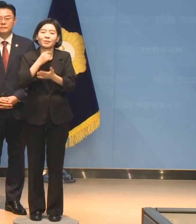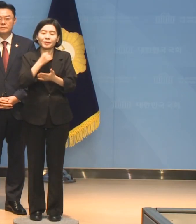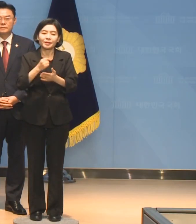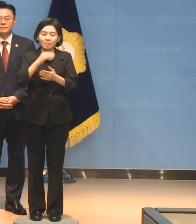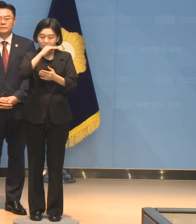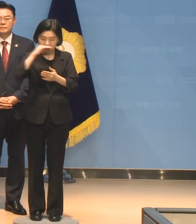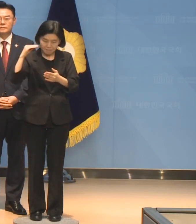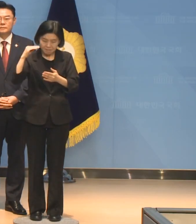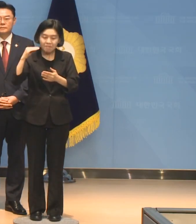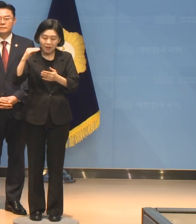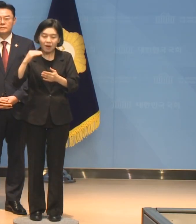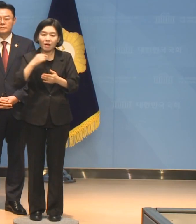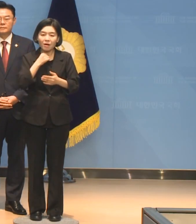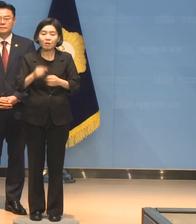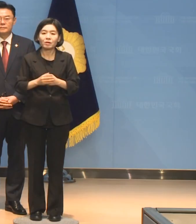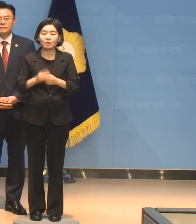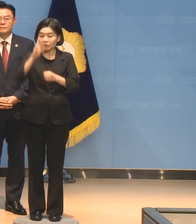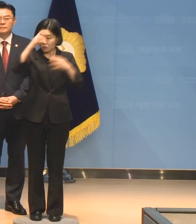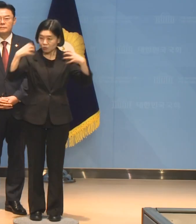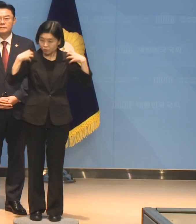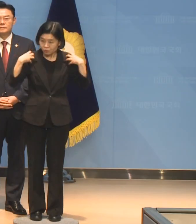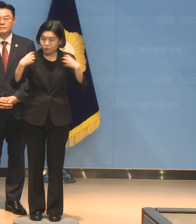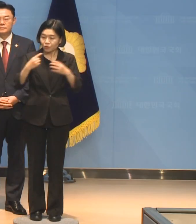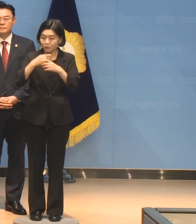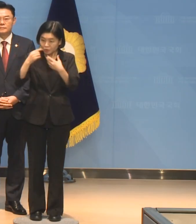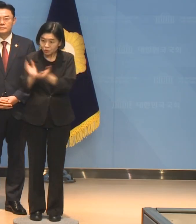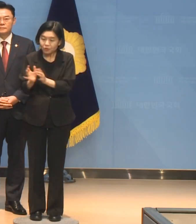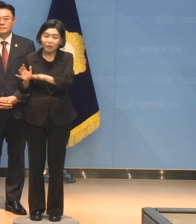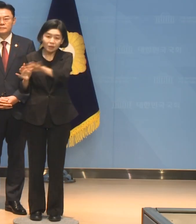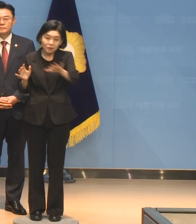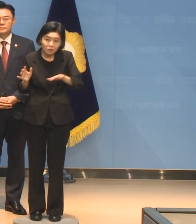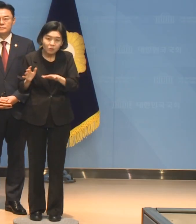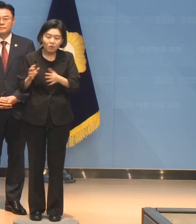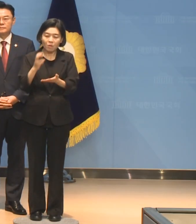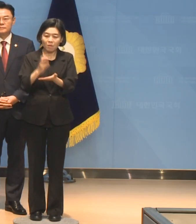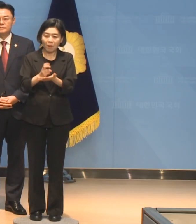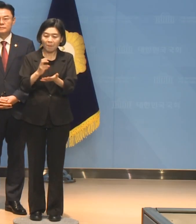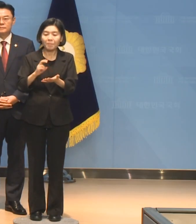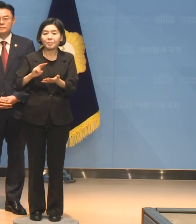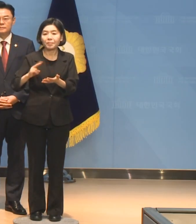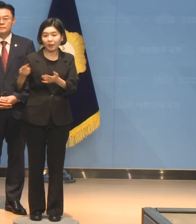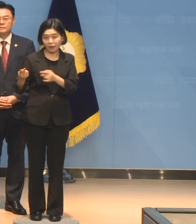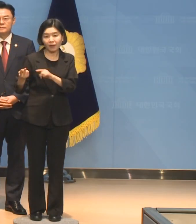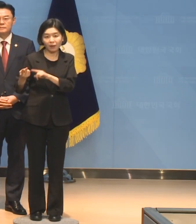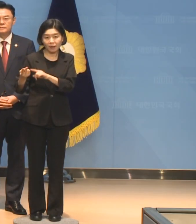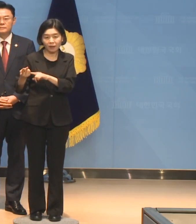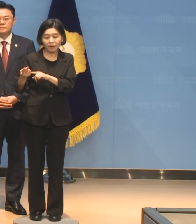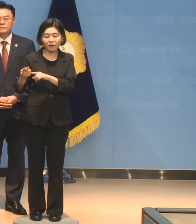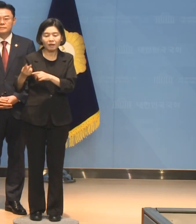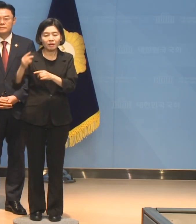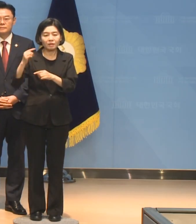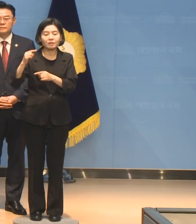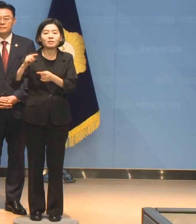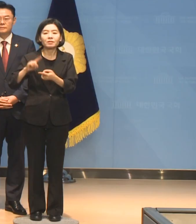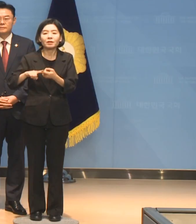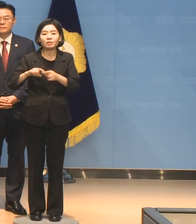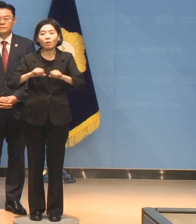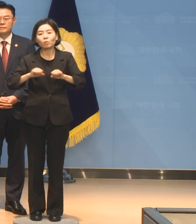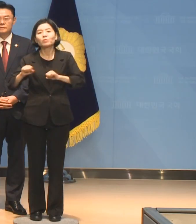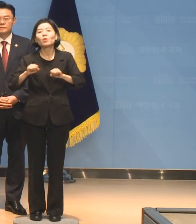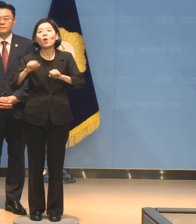주시면 좋겠습니다. 지금 정부 여당에서도 관련해서 법 개정을 하려는 움직임들이